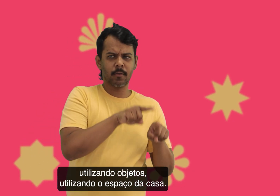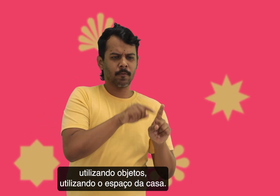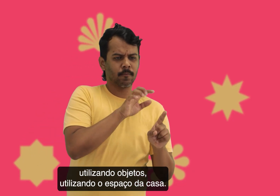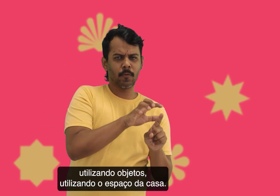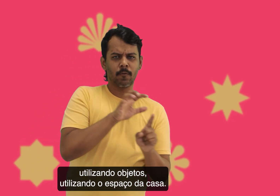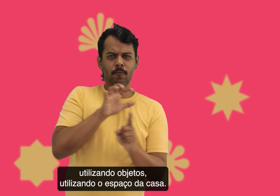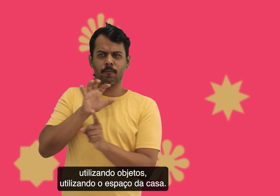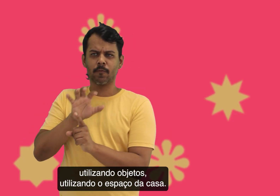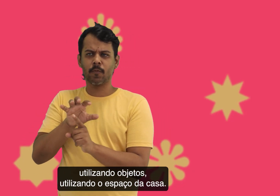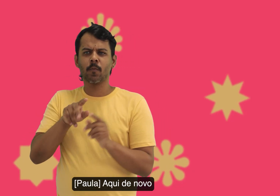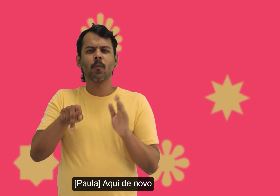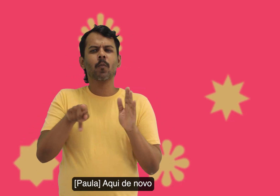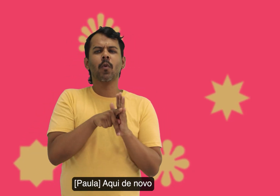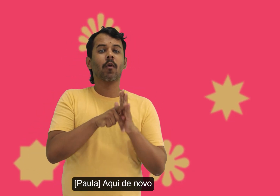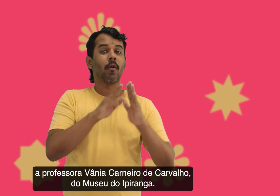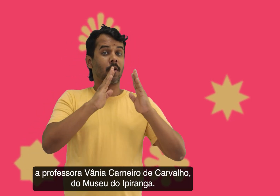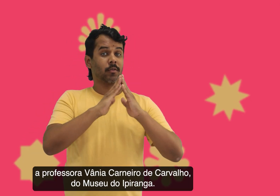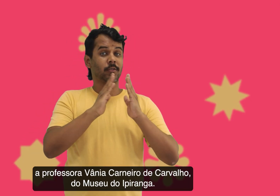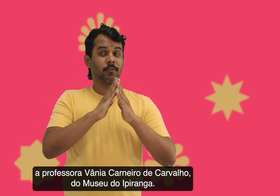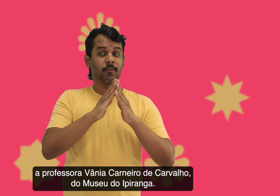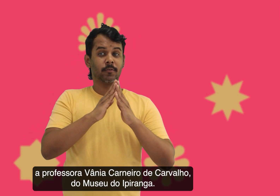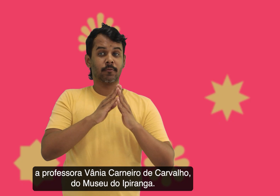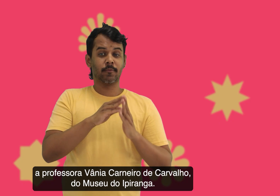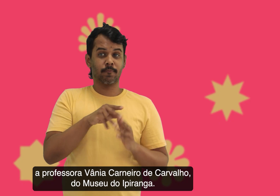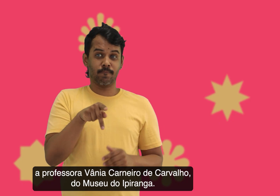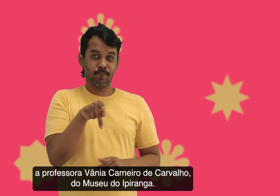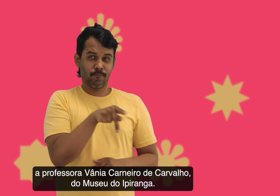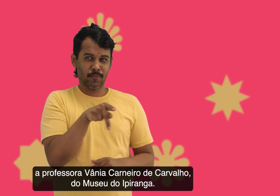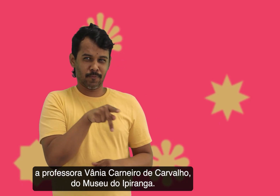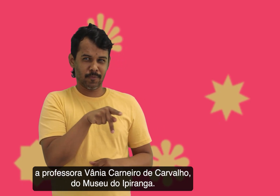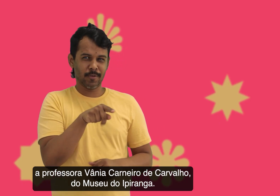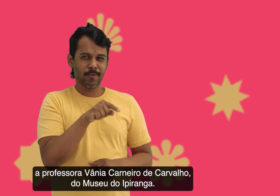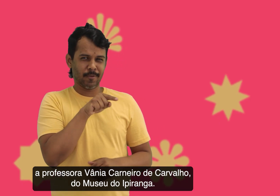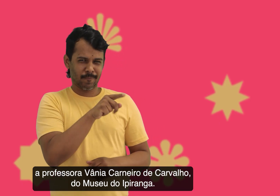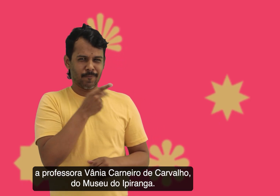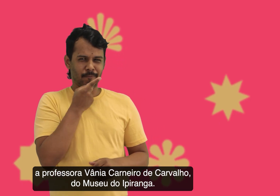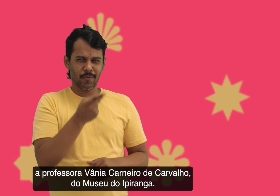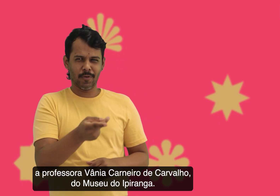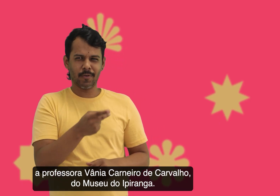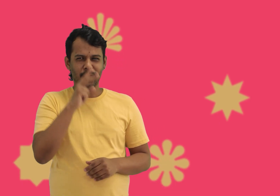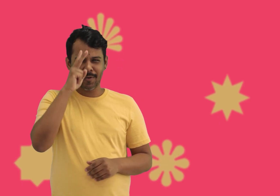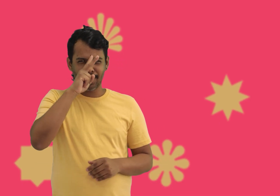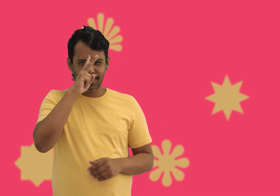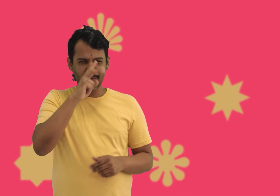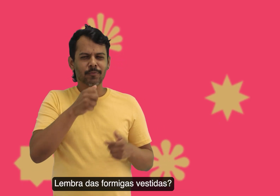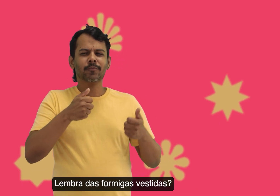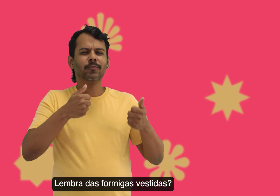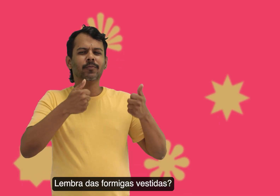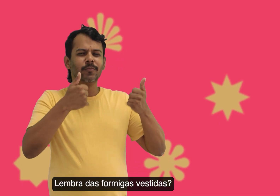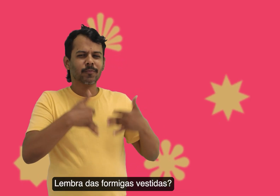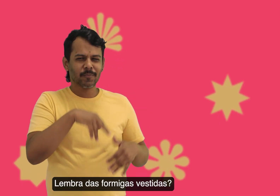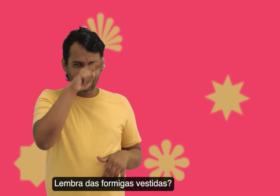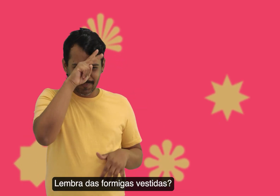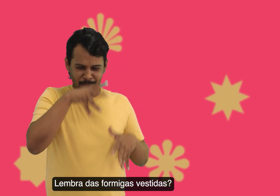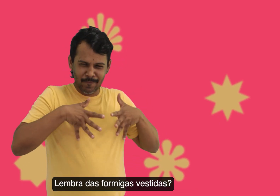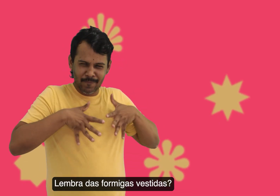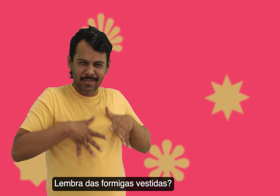utilizando o espaço da casa. Aqui de novo a professora Vânia Carneiro de Carvalho, do Museu do Ipiranga. Lembra das formigas